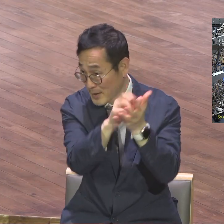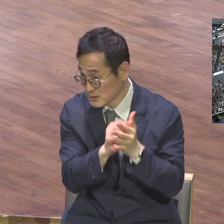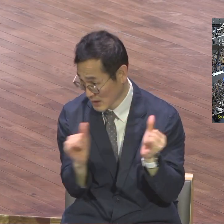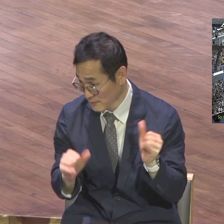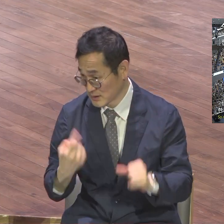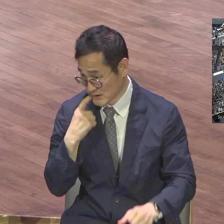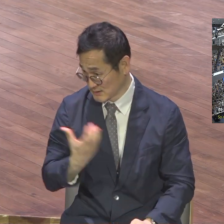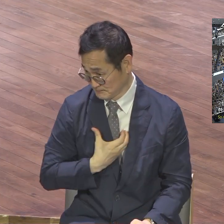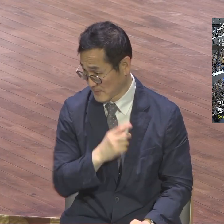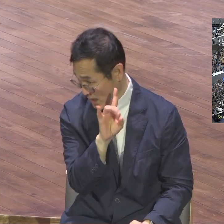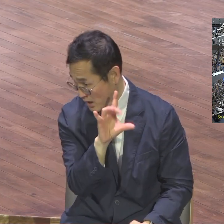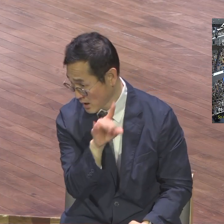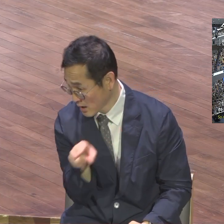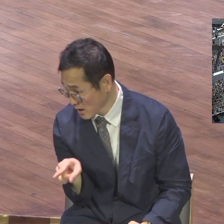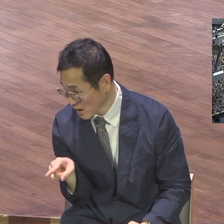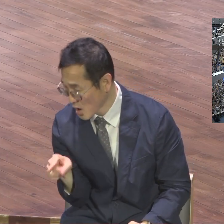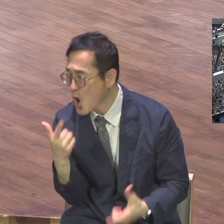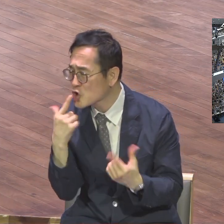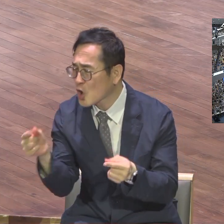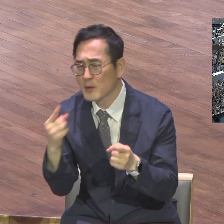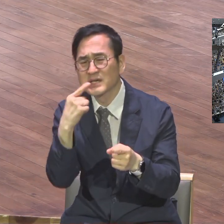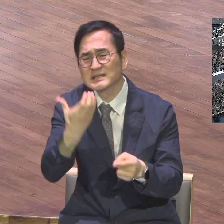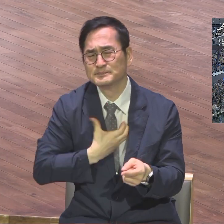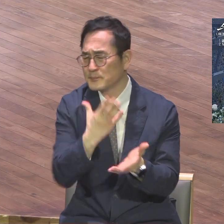받도록 이와 같이 다름질하라.